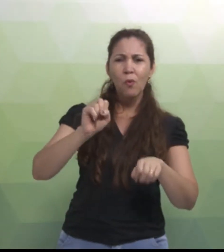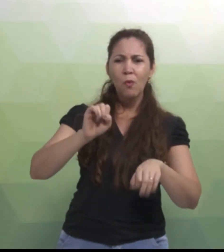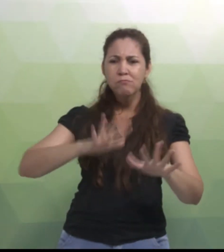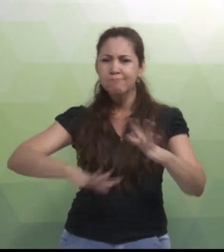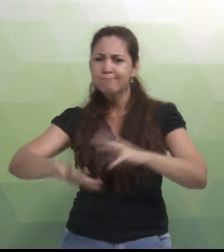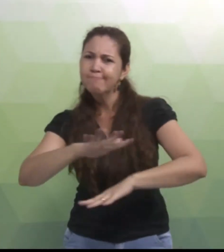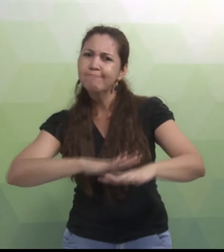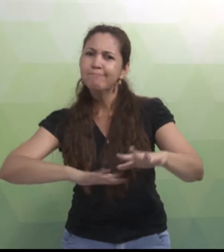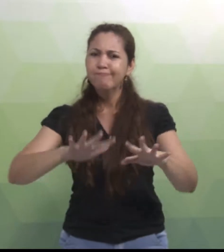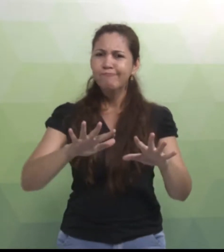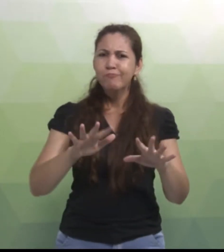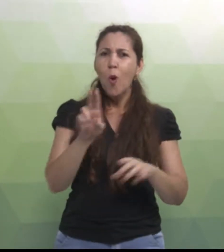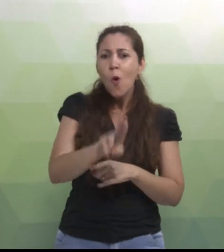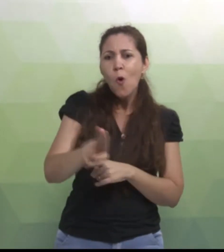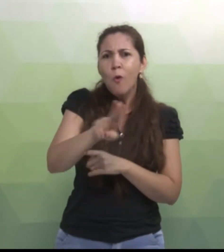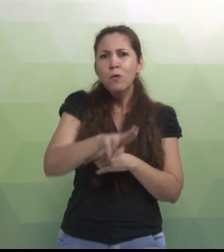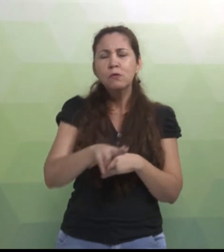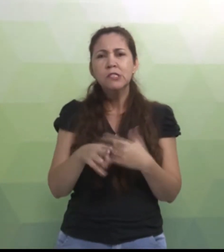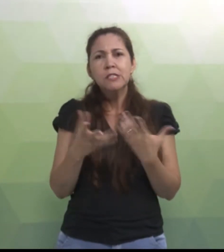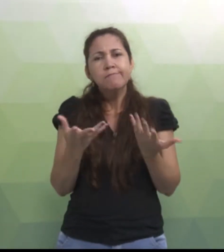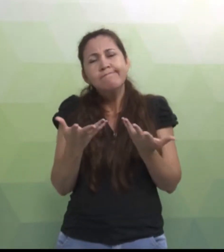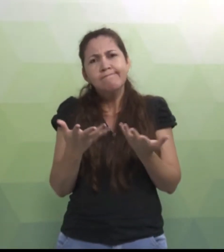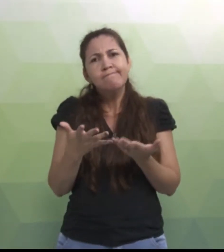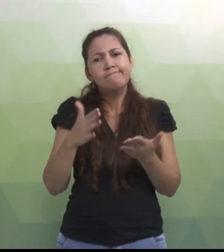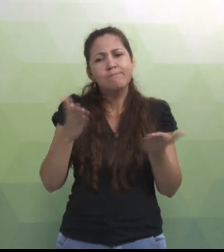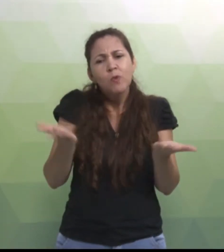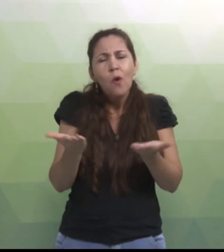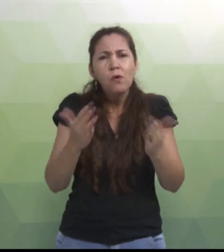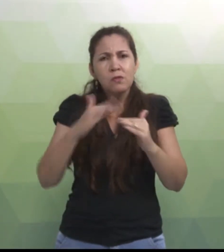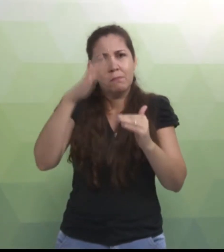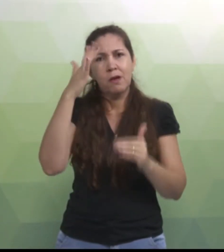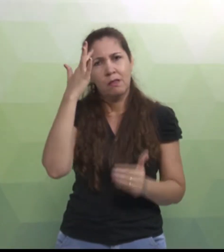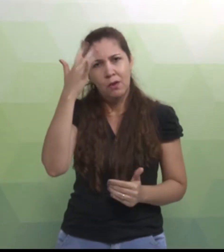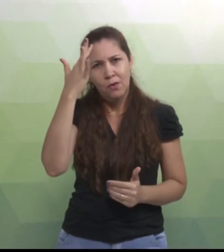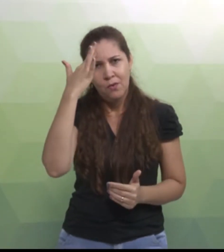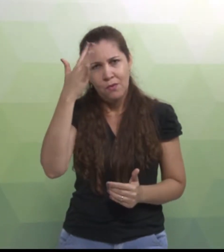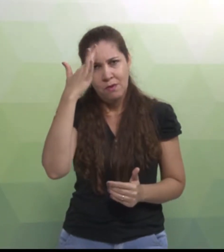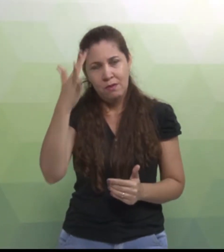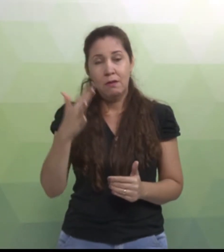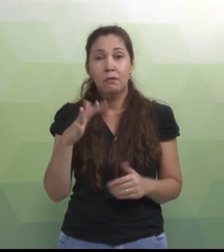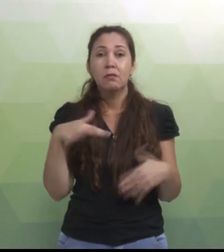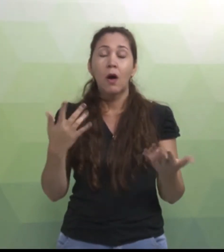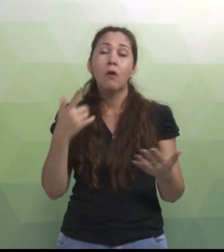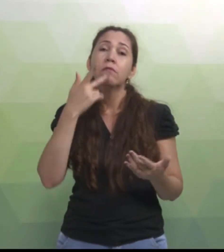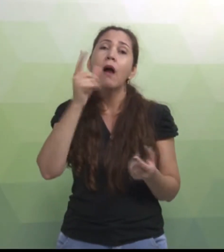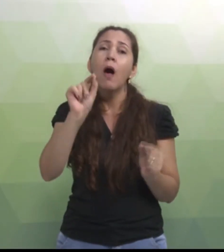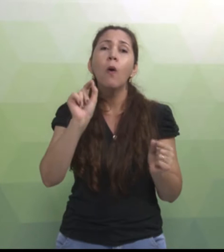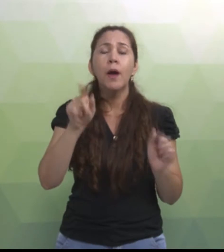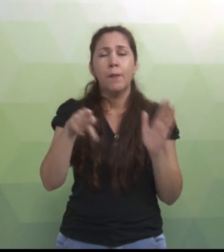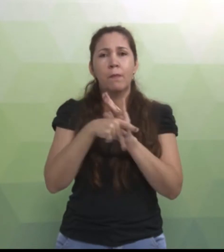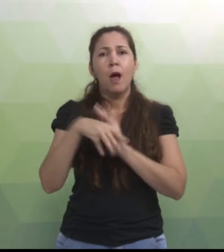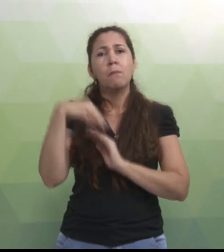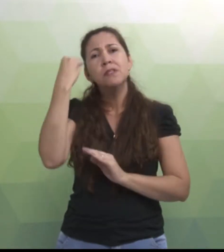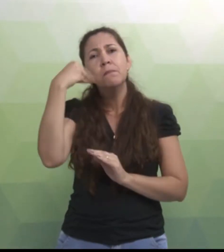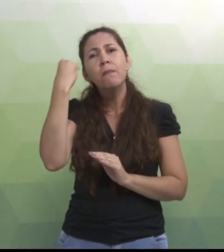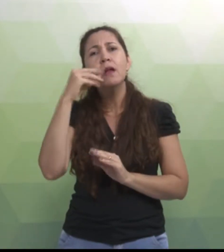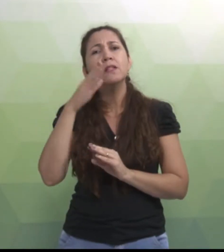utilizados aqui. Hoje nós vamos falar da teoria. Vamos falar sobre as experiências